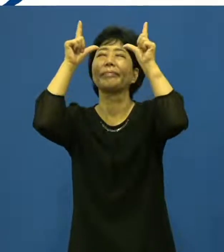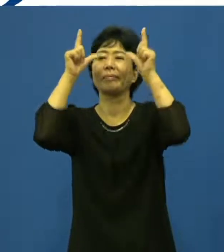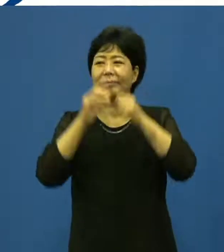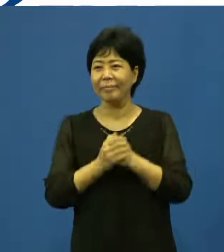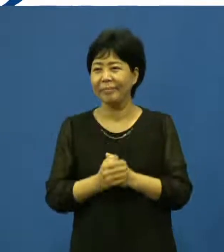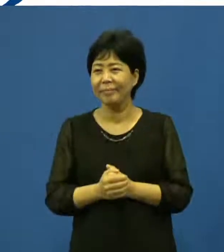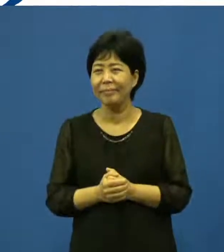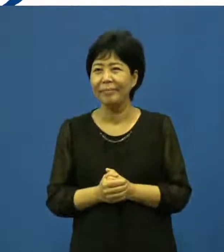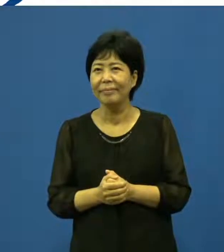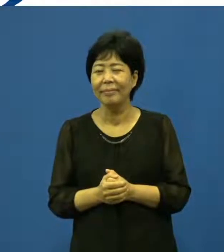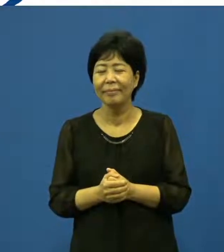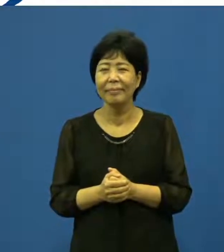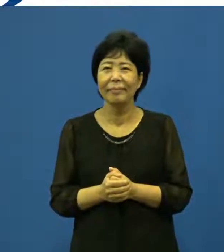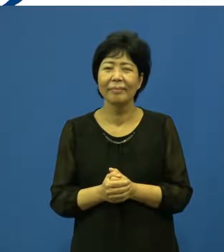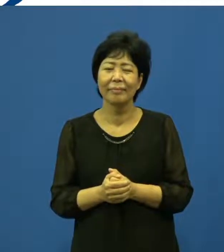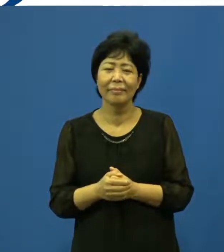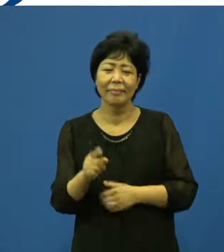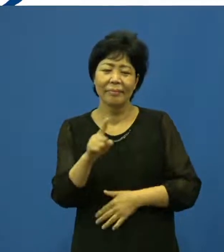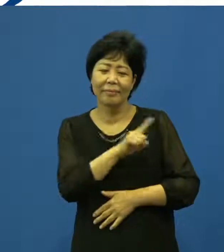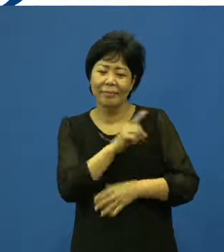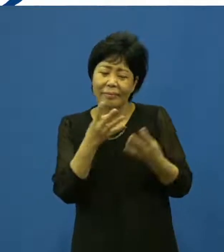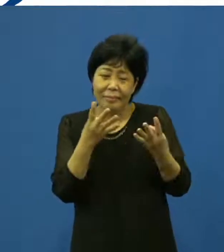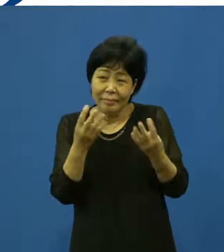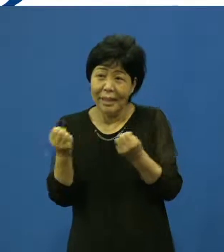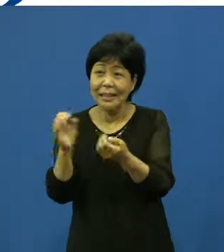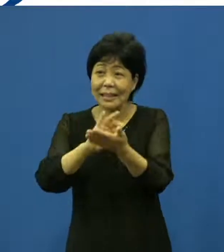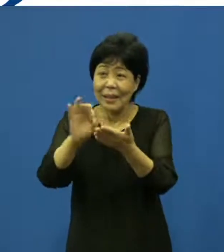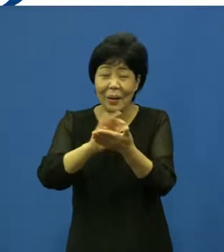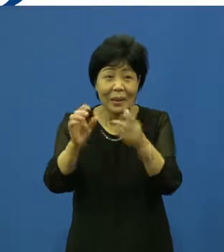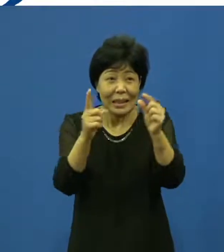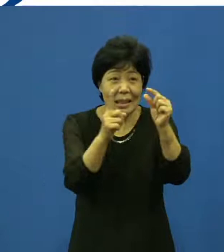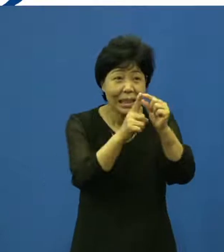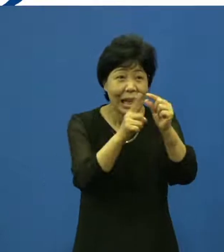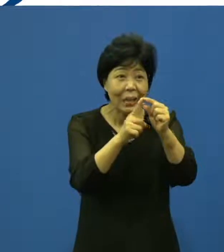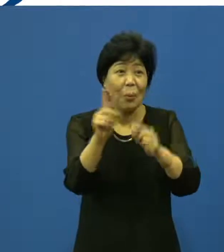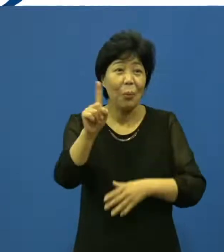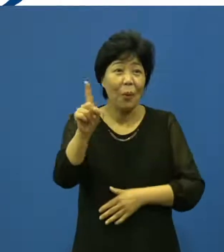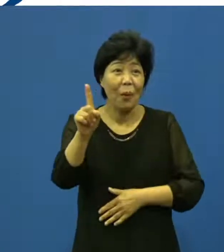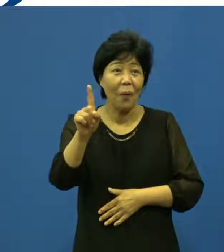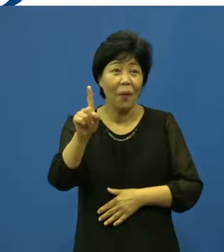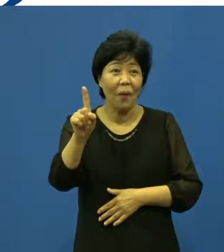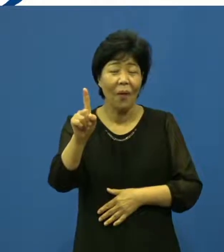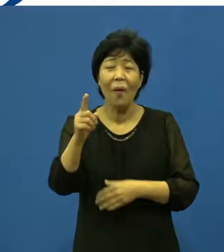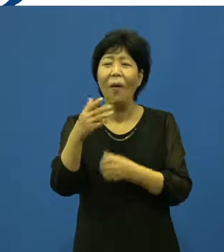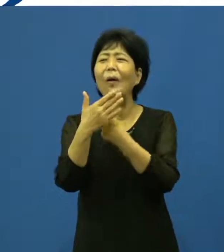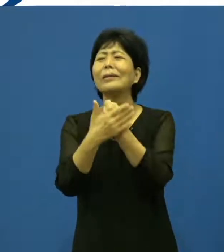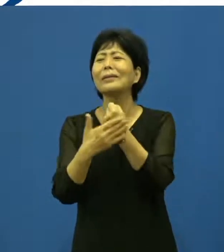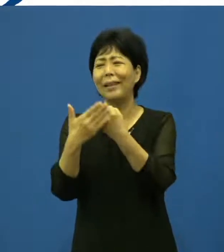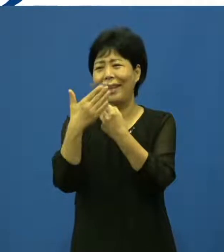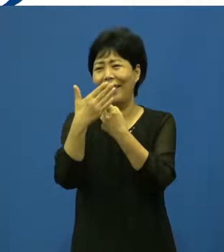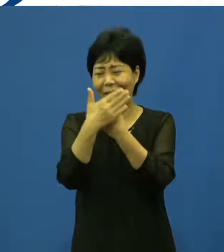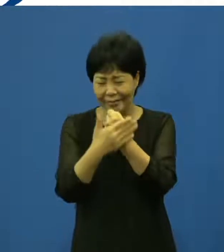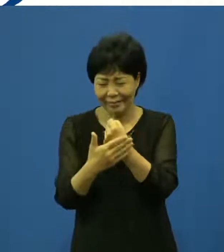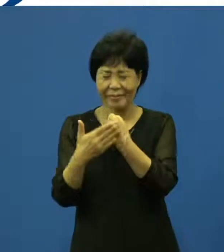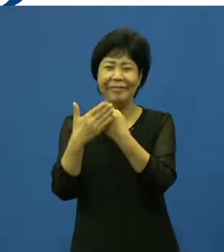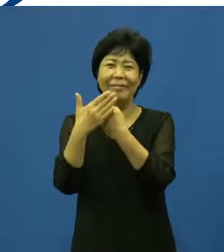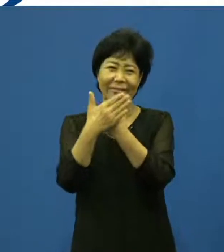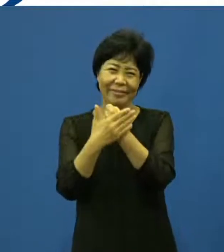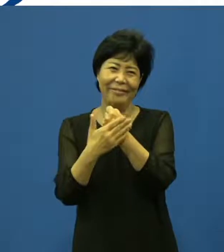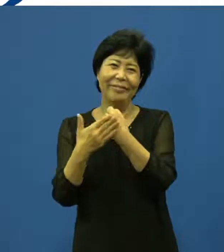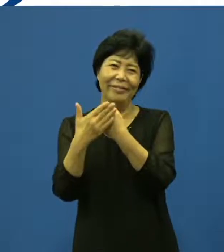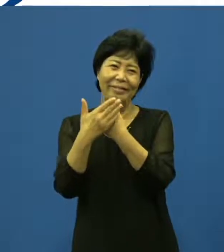자, 우리가 가장 많이 사용하는 단어가 뭡니까? 아마 은혜일 겁니다. 다른 단어도